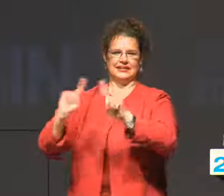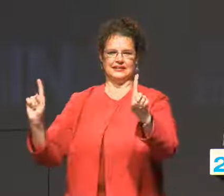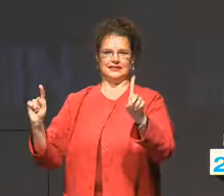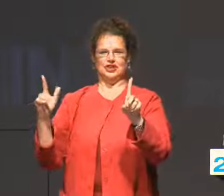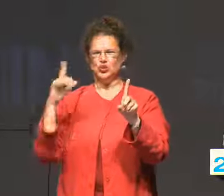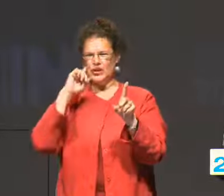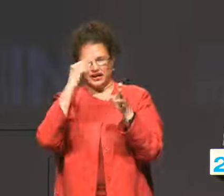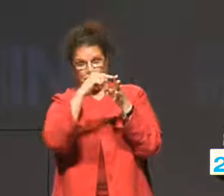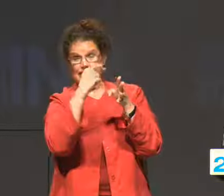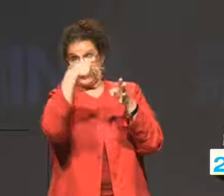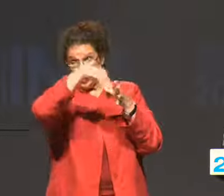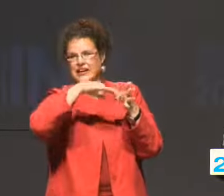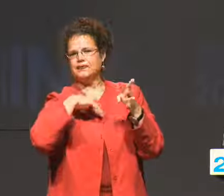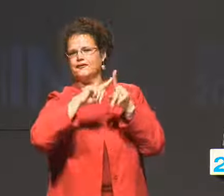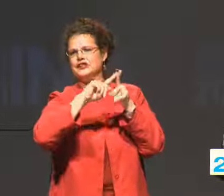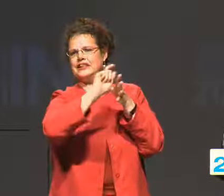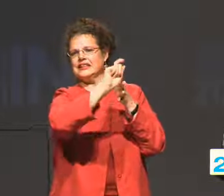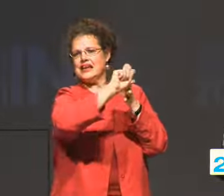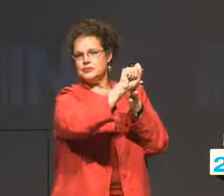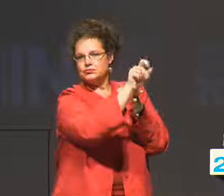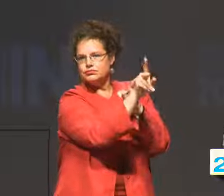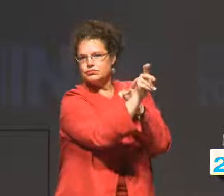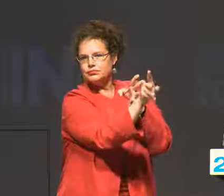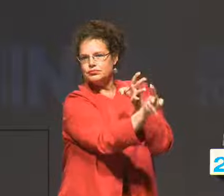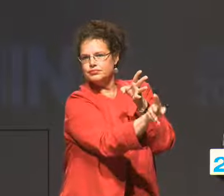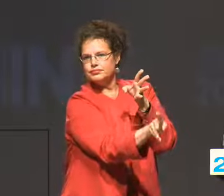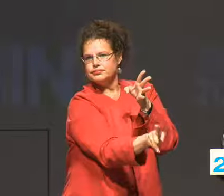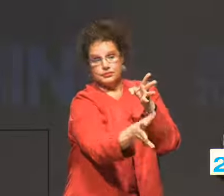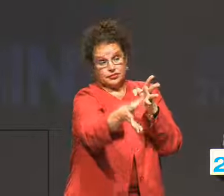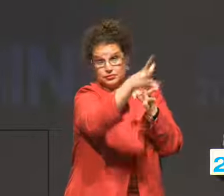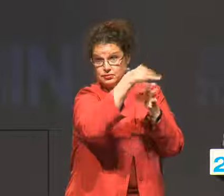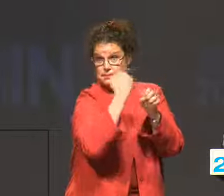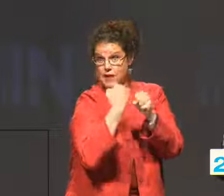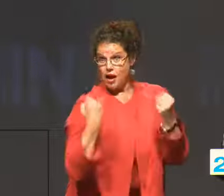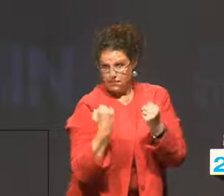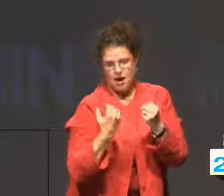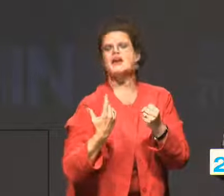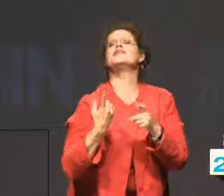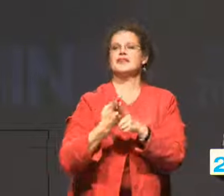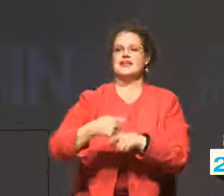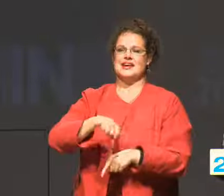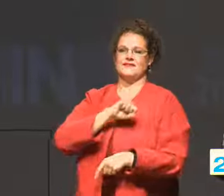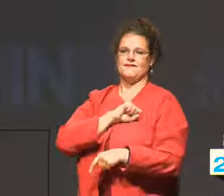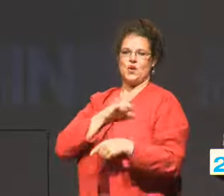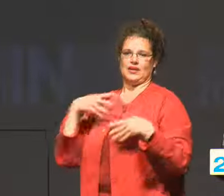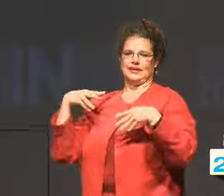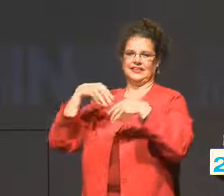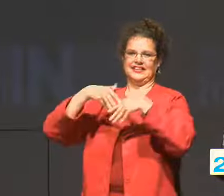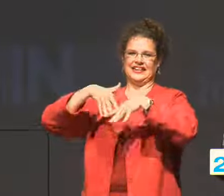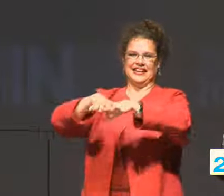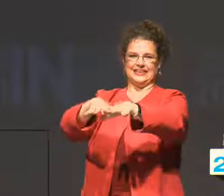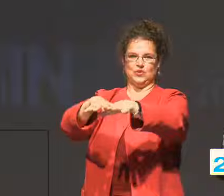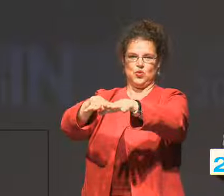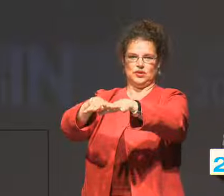die für eine erfolgreiche Integration vorhanden sein müssen. Es sind Oberthemen, die ich jetzt kurz